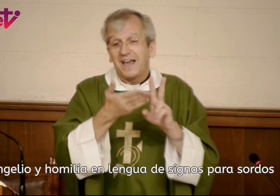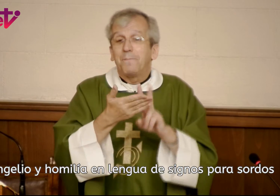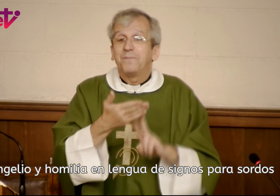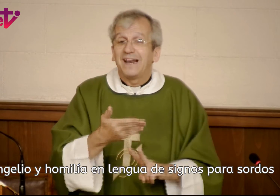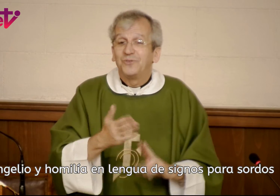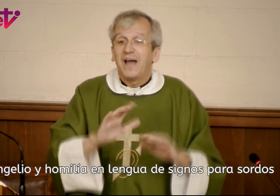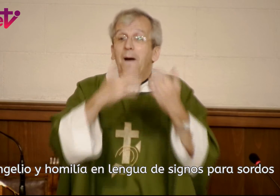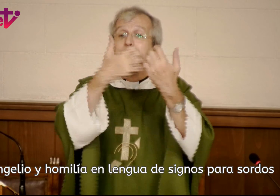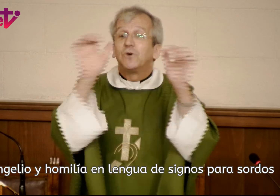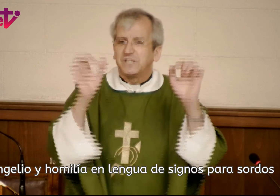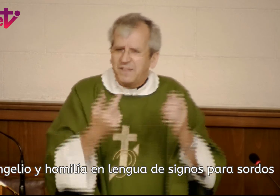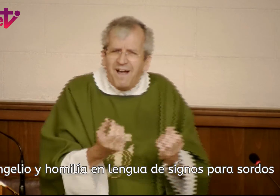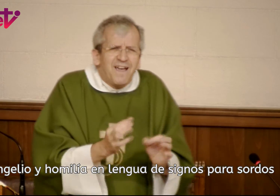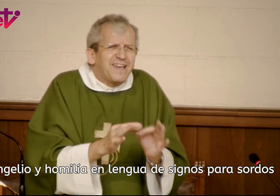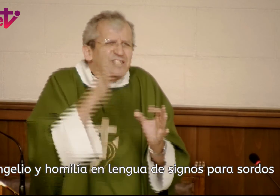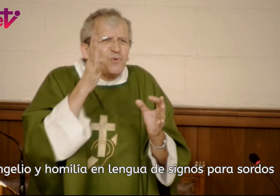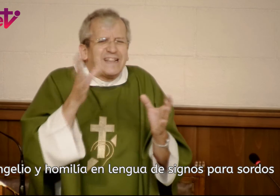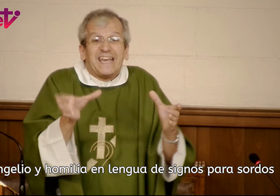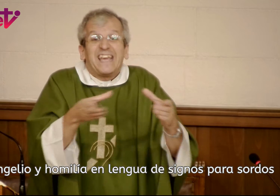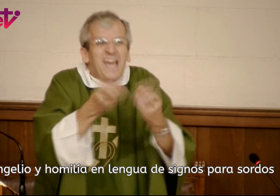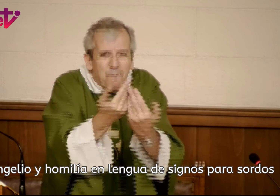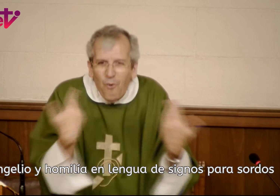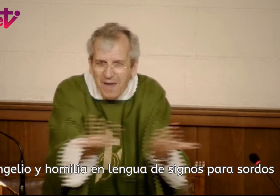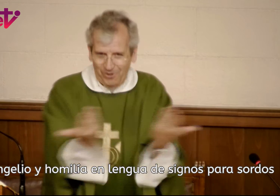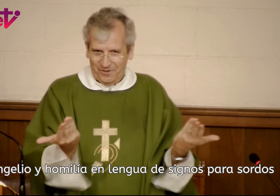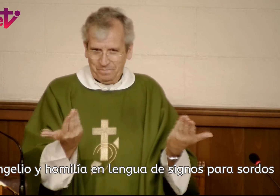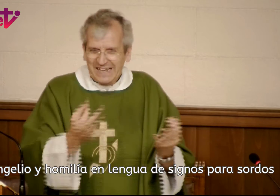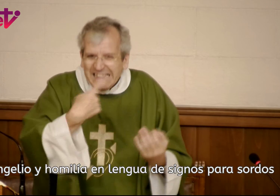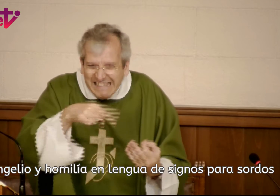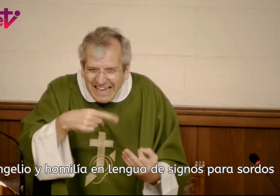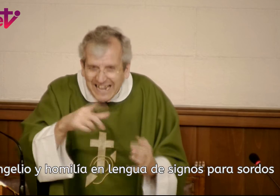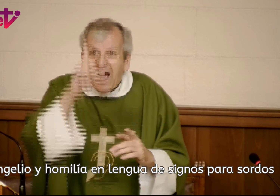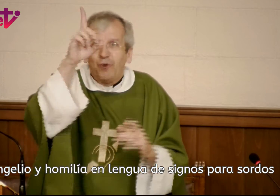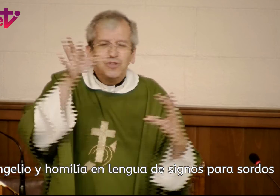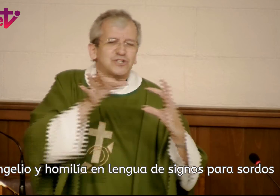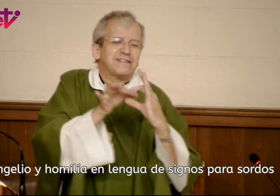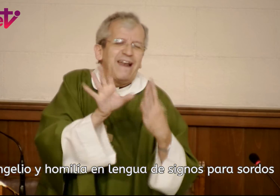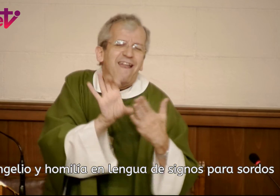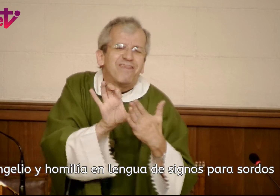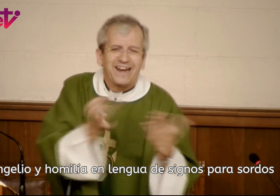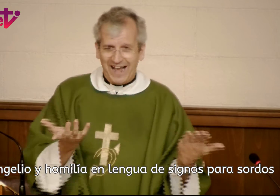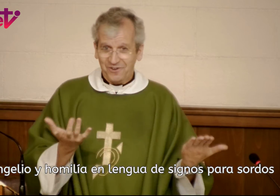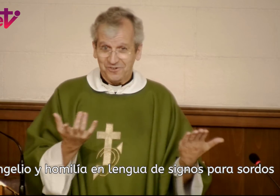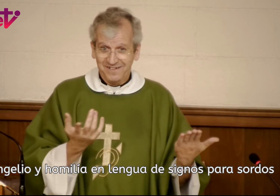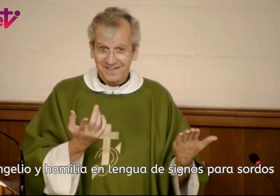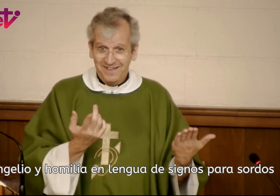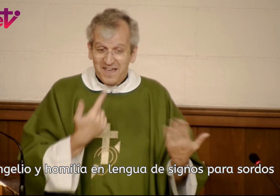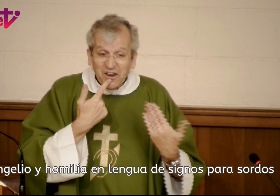la primera lectura, Moisés decía, ¡qué suerte! ¡Qué pueblo tiene a un Dios tan cercano! Que no